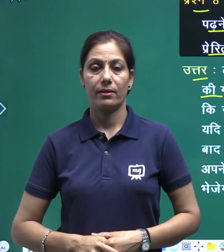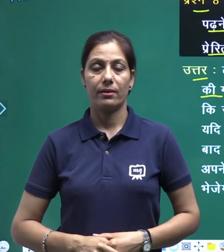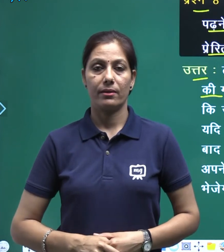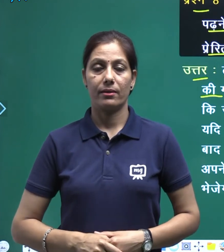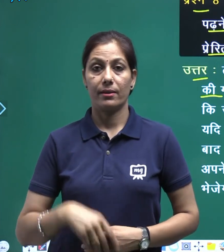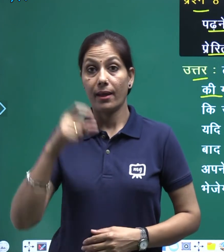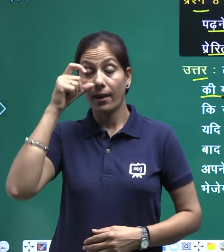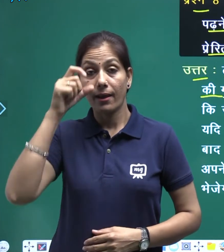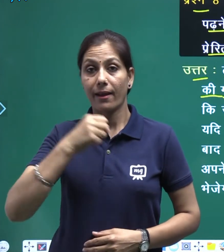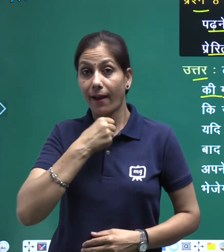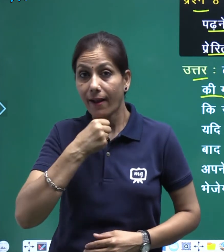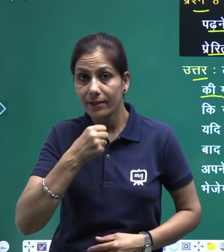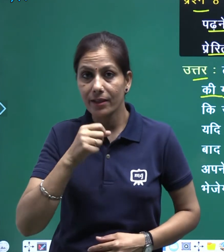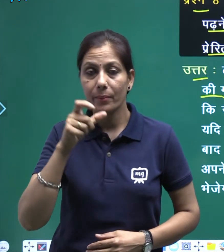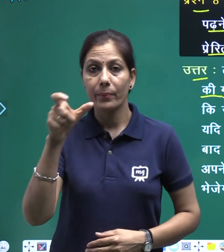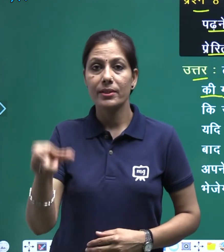गांधी बाबा भी